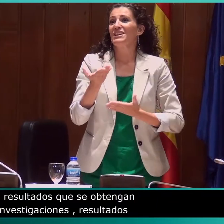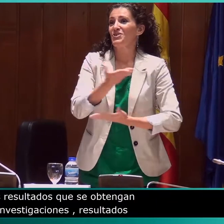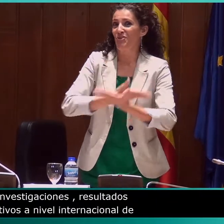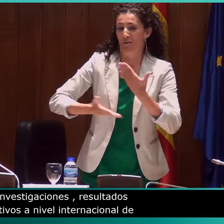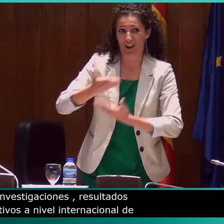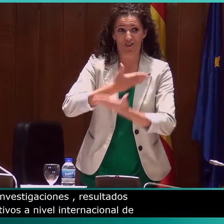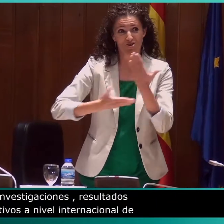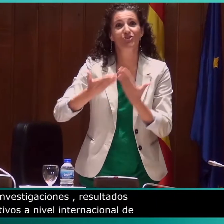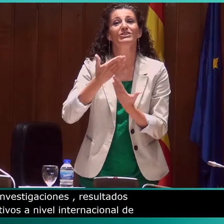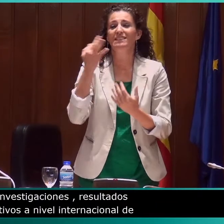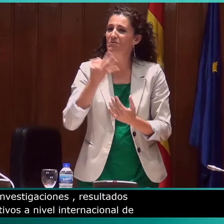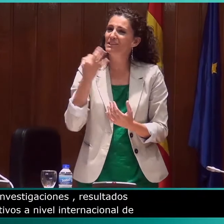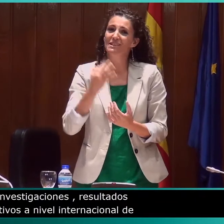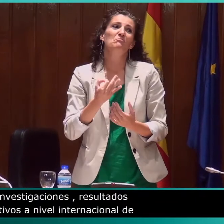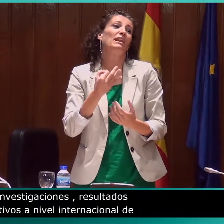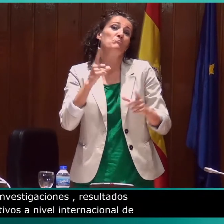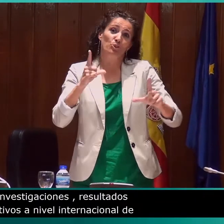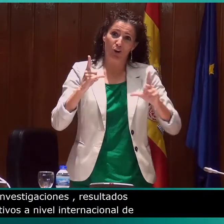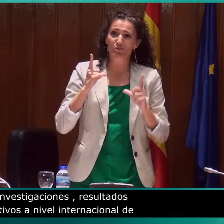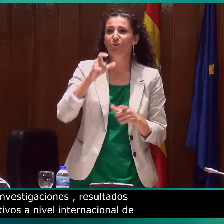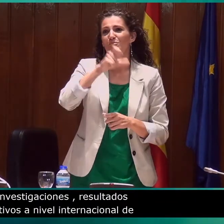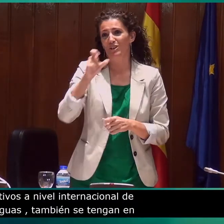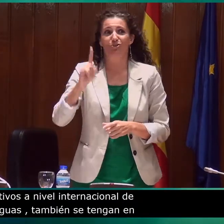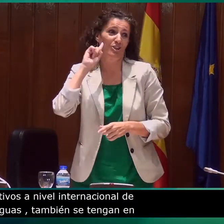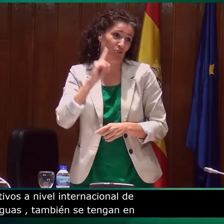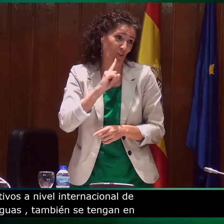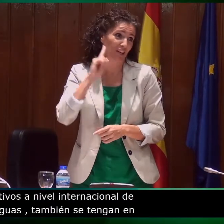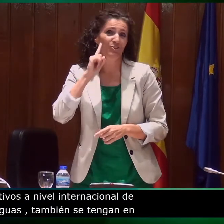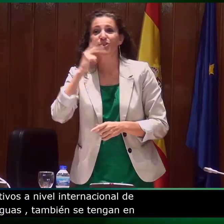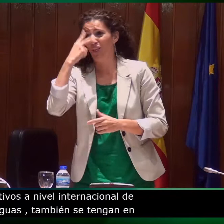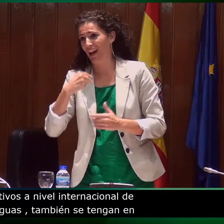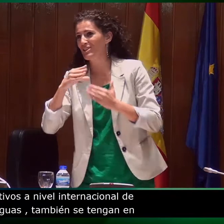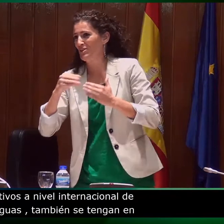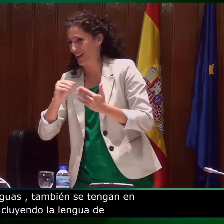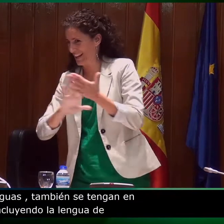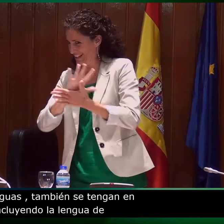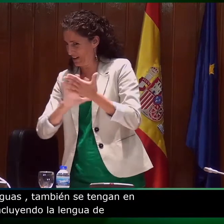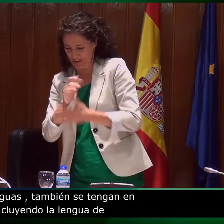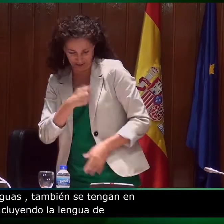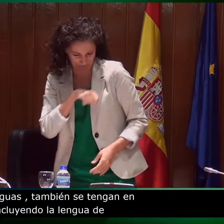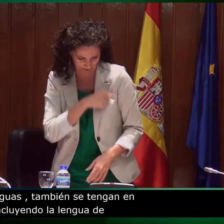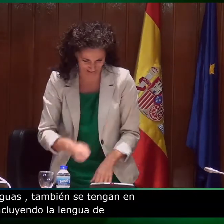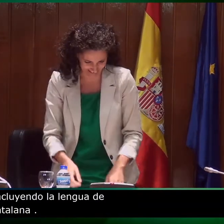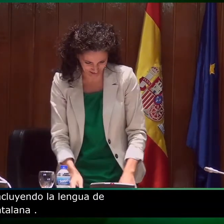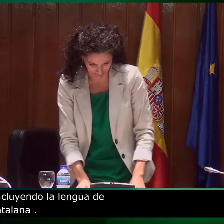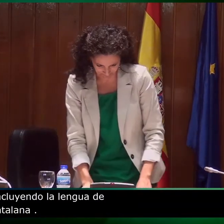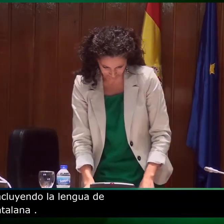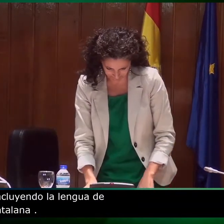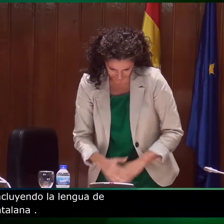no podemos olvidar que en todo este trabajo tenemos que contar con la presencia y dar protagonismo a los usuarios de dicha lengua a las